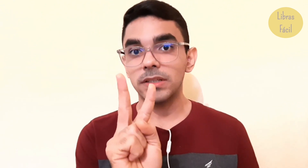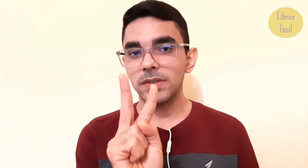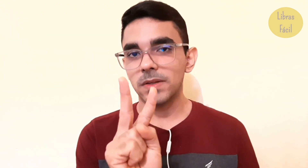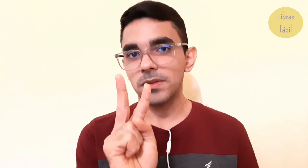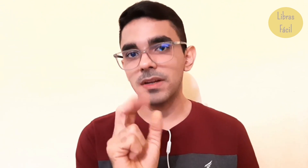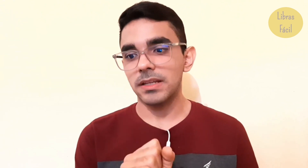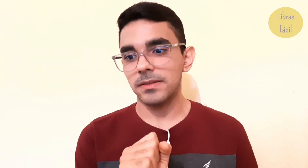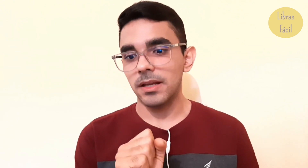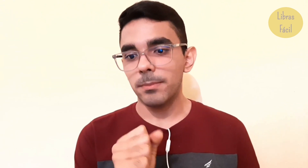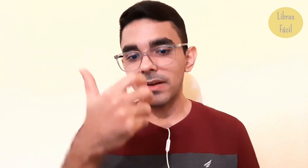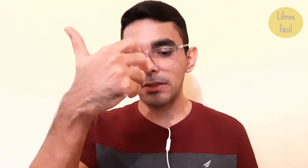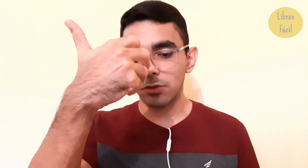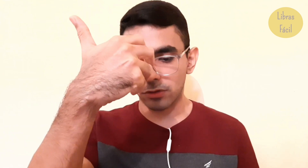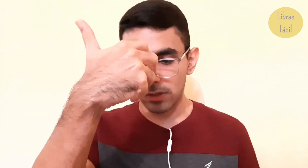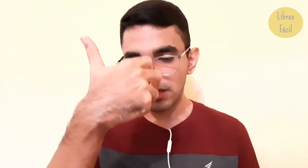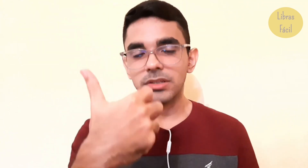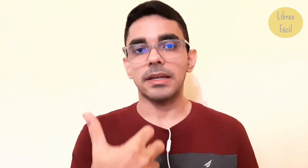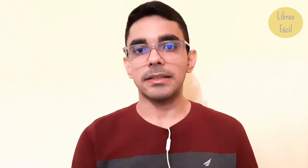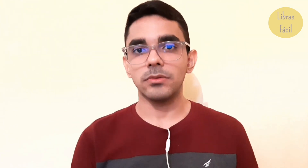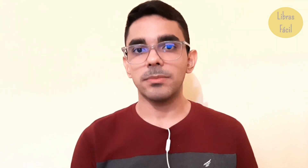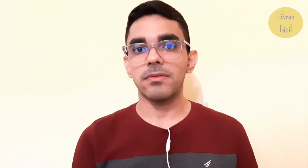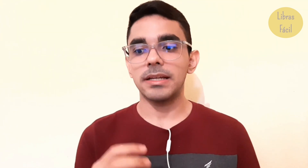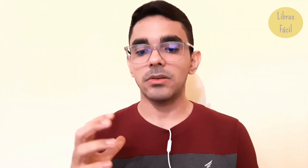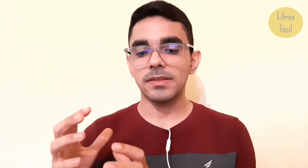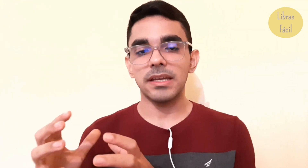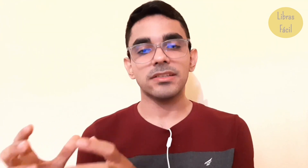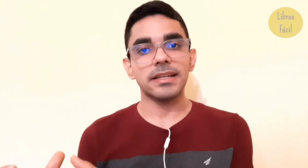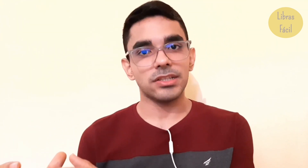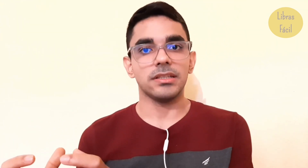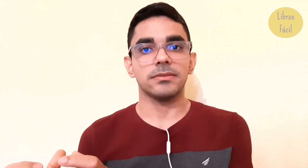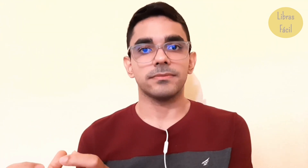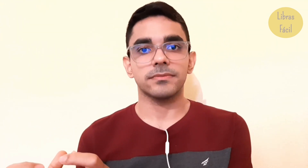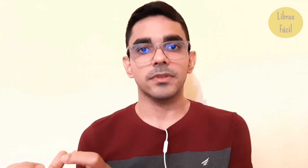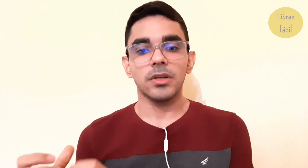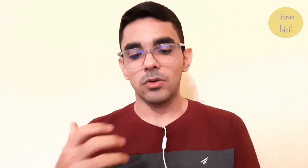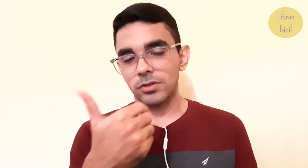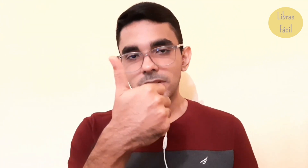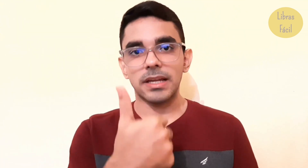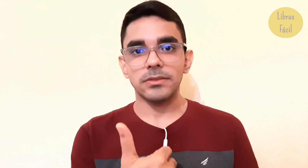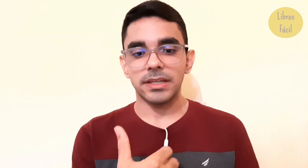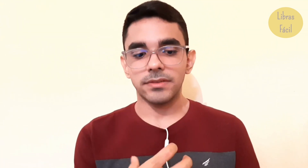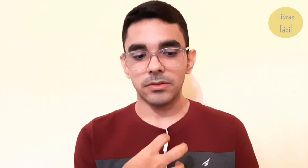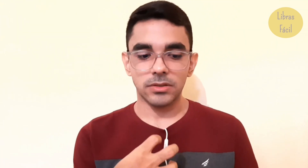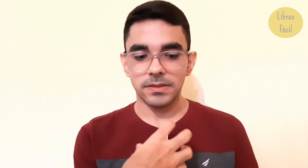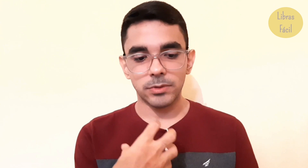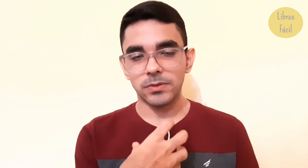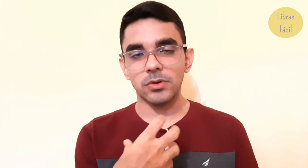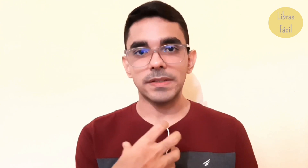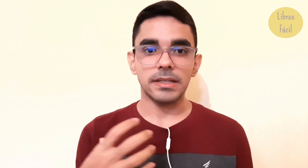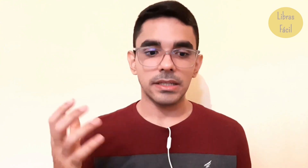situações diferentes, para falar do nosso estado e para falar da nossa estadia. O nosso estado tem a ver com as nossas emoções ali, com o